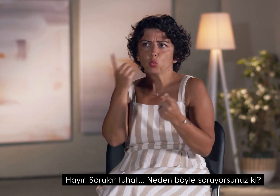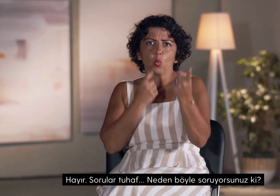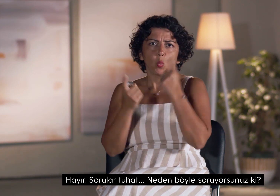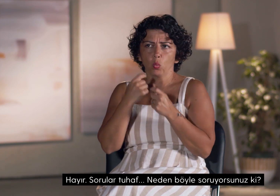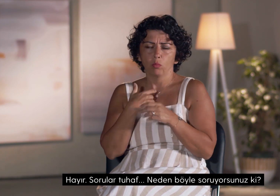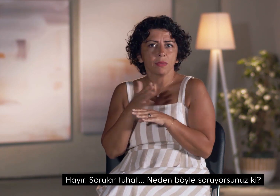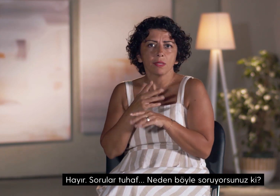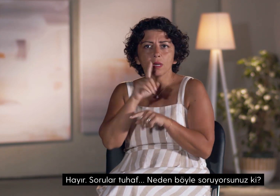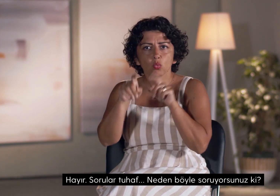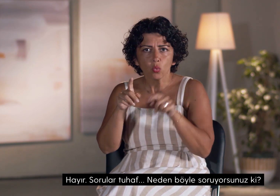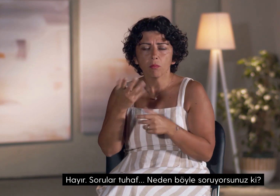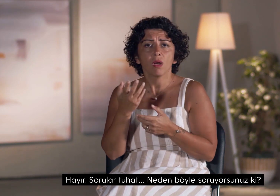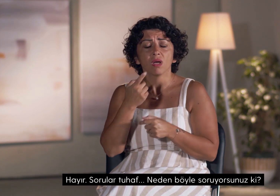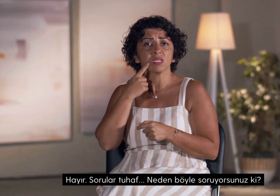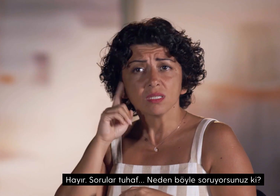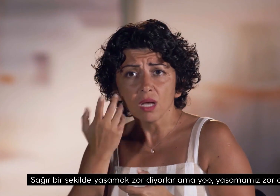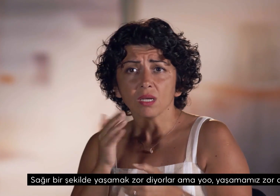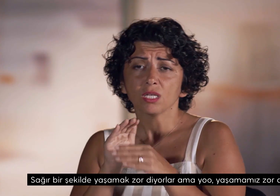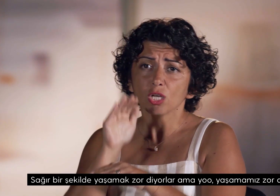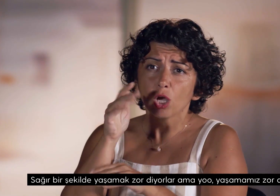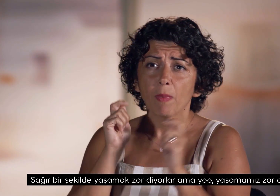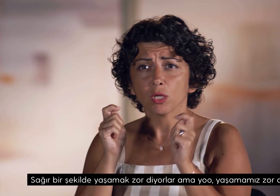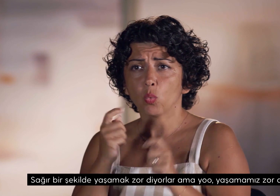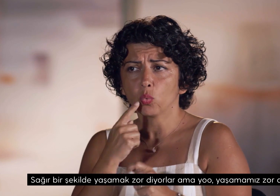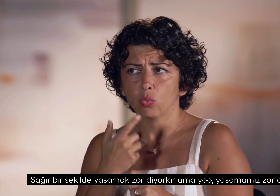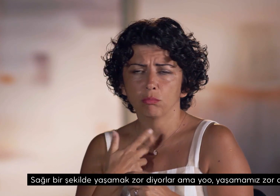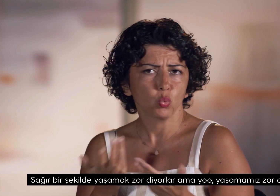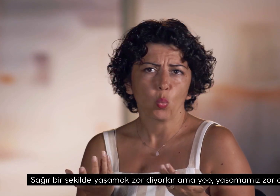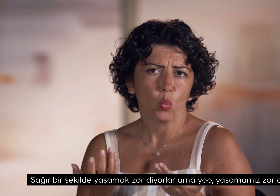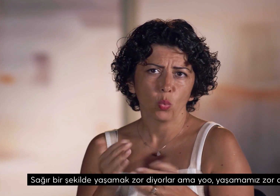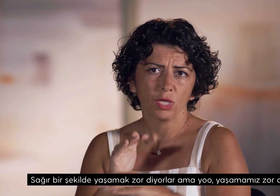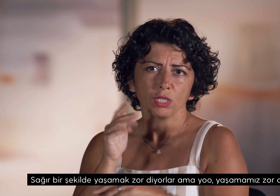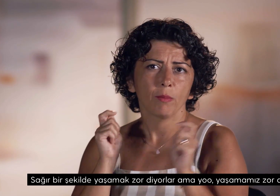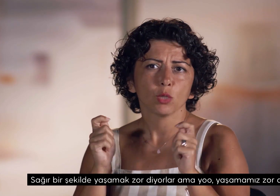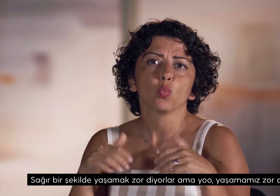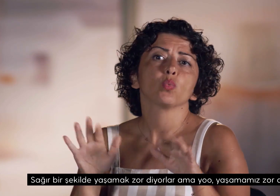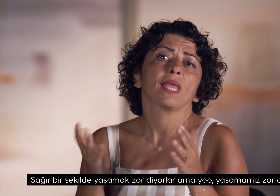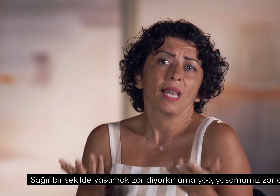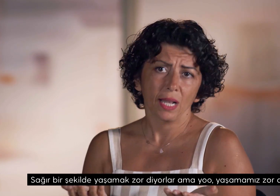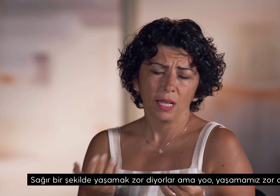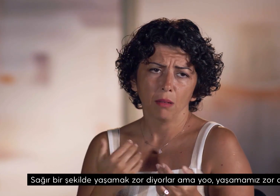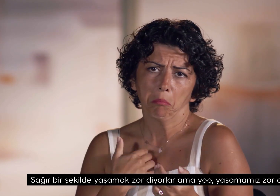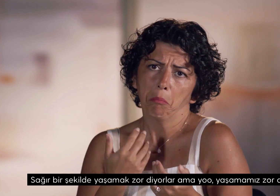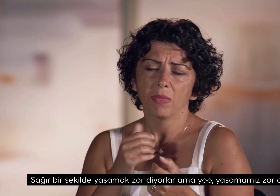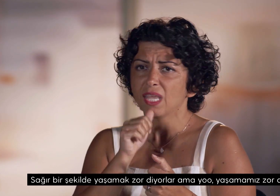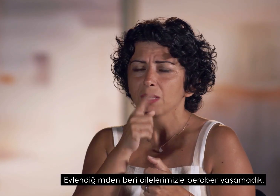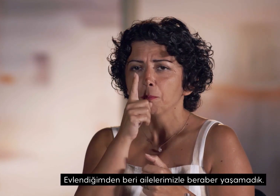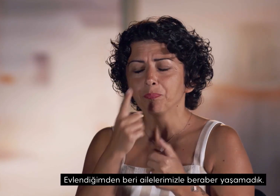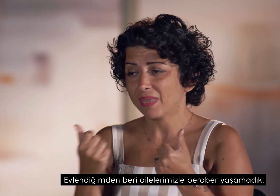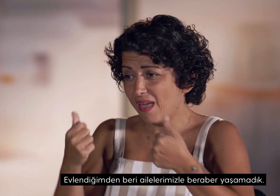tuhaf. Neden böyle soruyorsunuz ki? Sığır bir şekilde yaşamak zor diyorlar. Ama yo, yaşamamız zor değil. Evlendiğimden